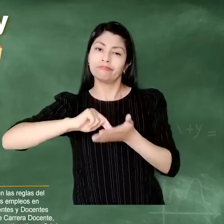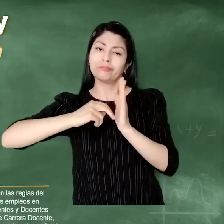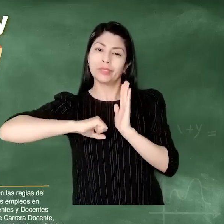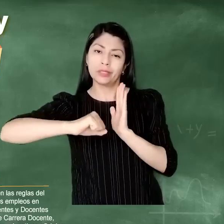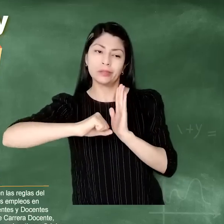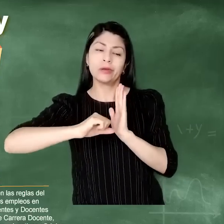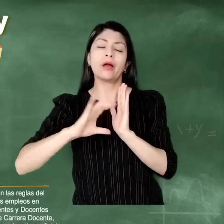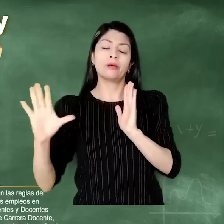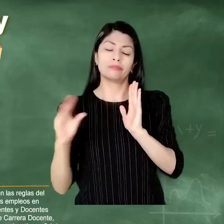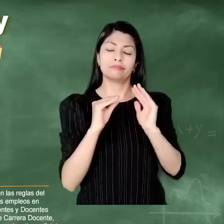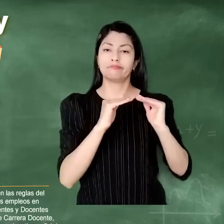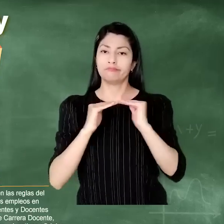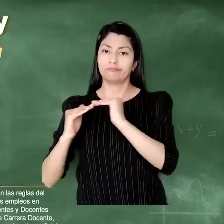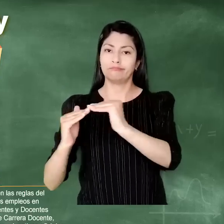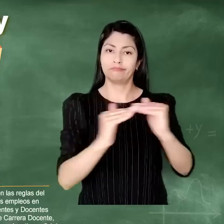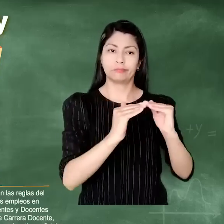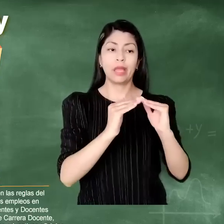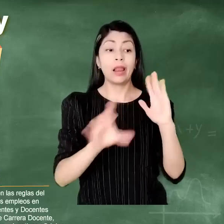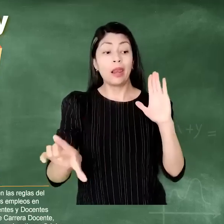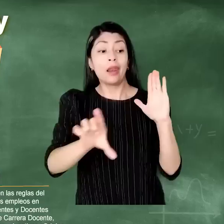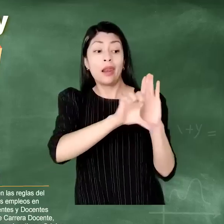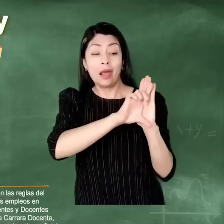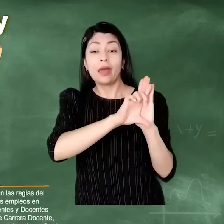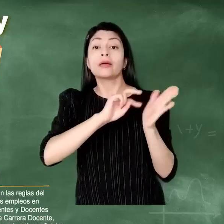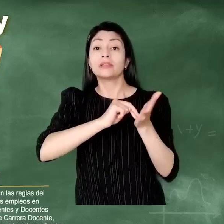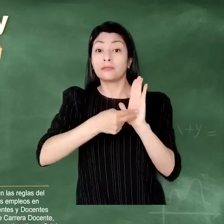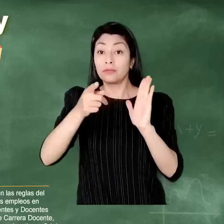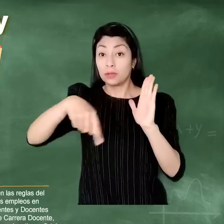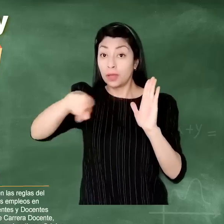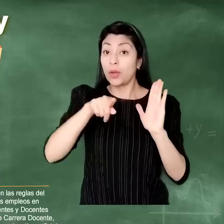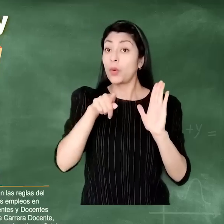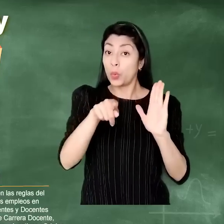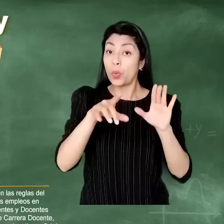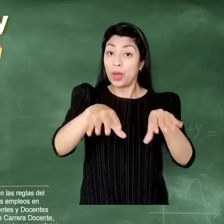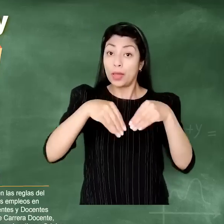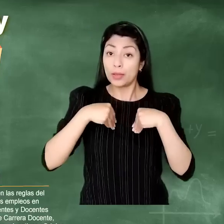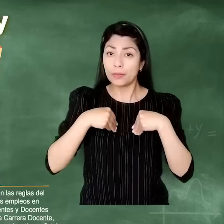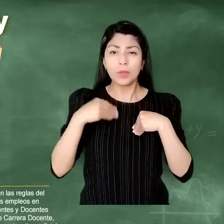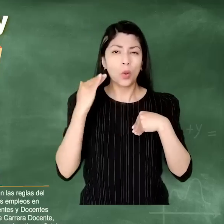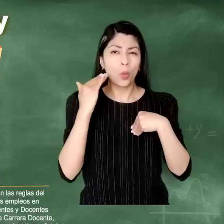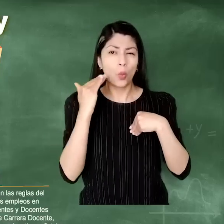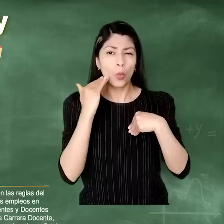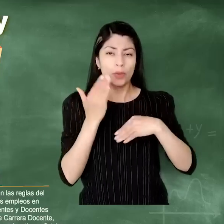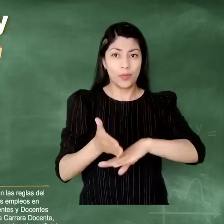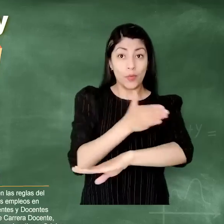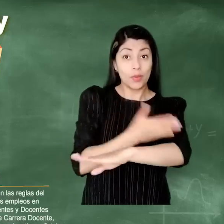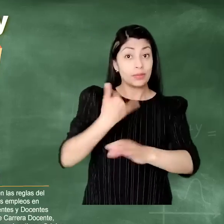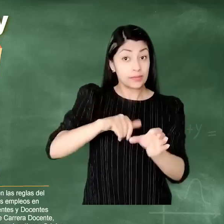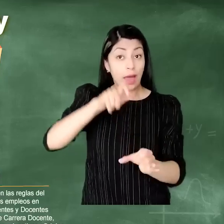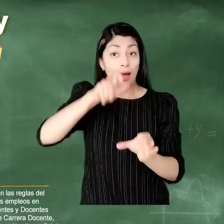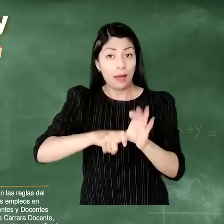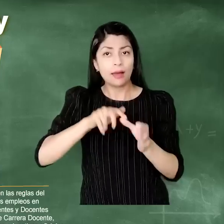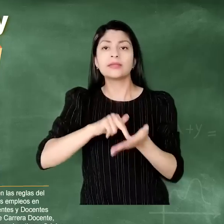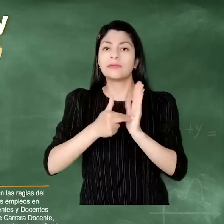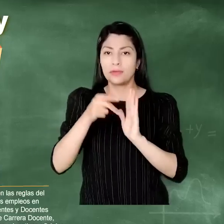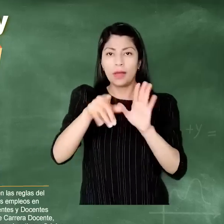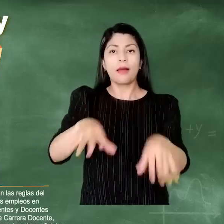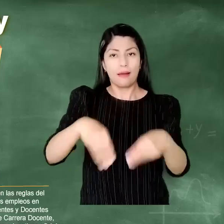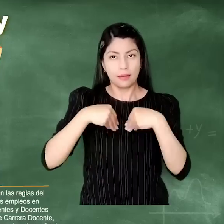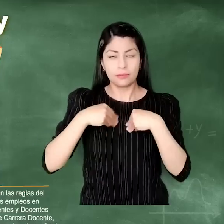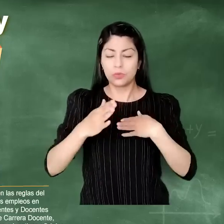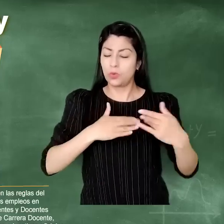estos concursos de méritos. Esta regla se entiende aceptada por los aspirantes con su inscripción a este proceso